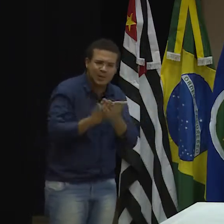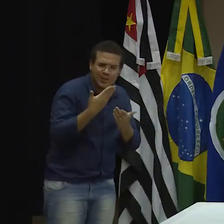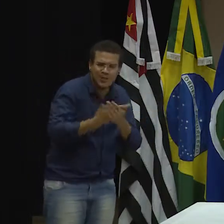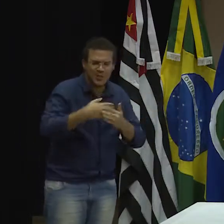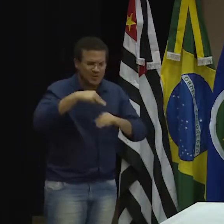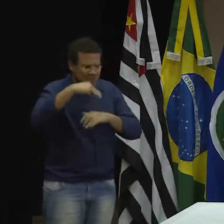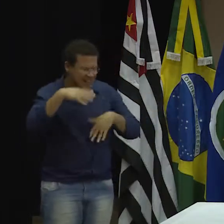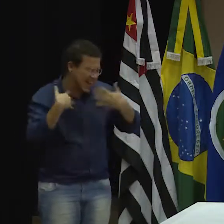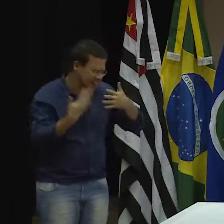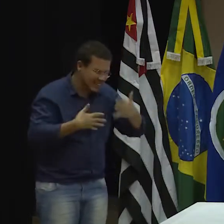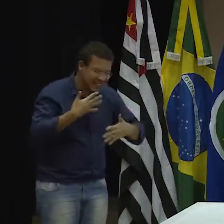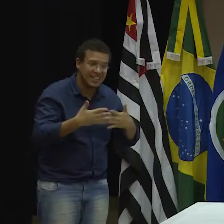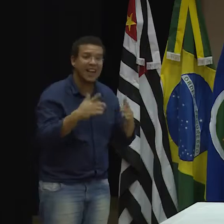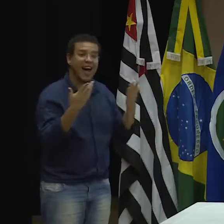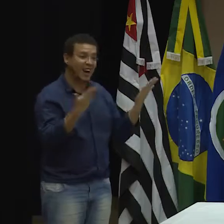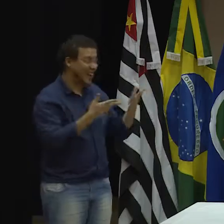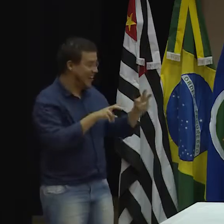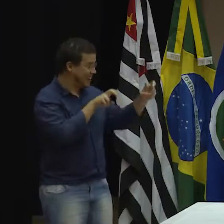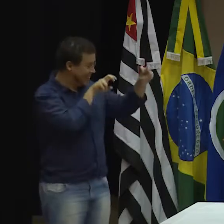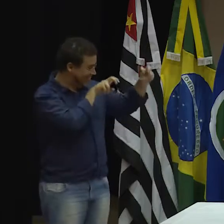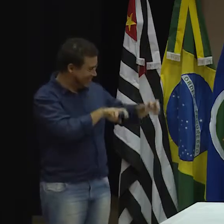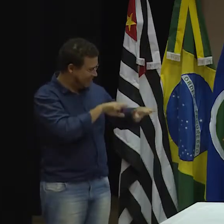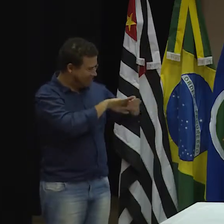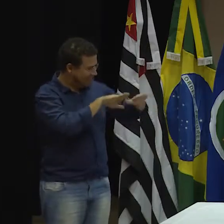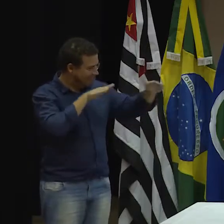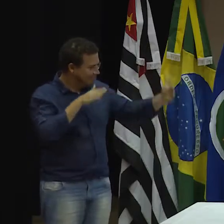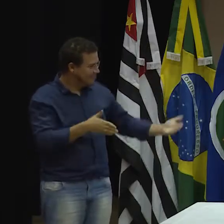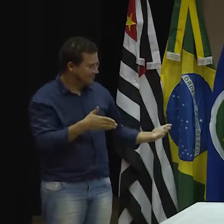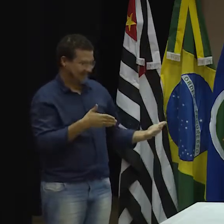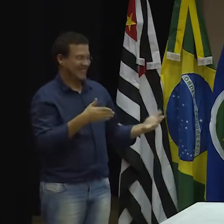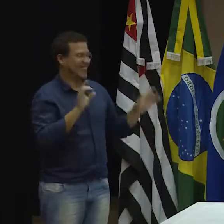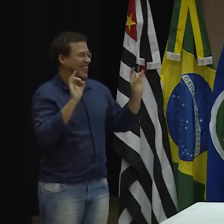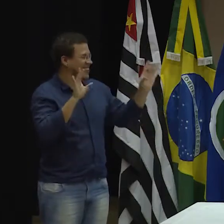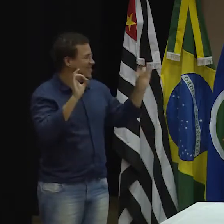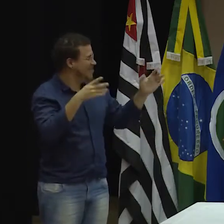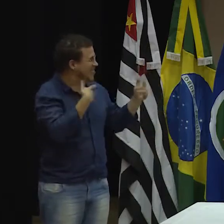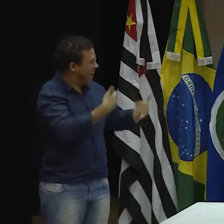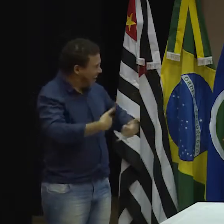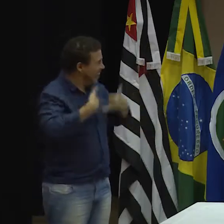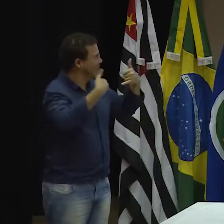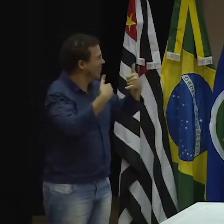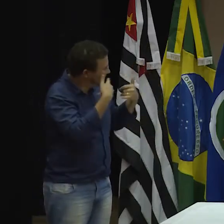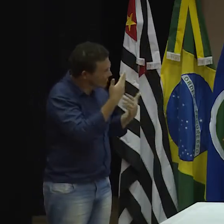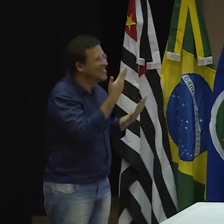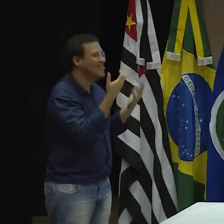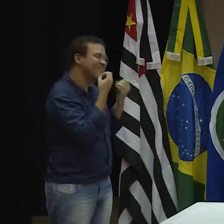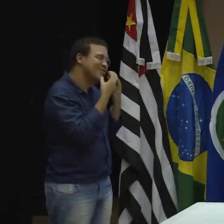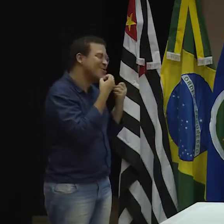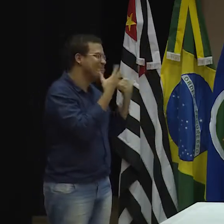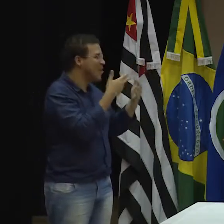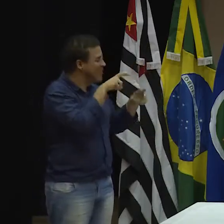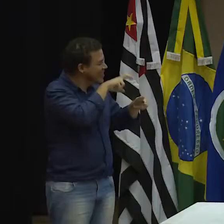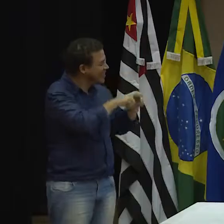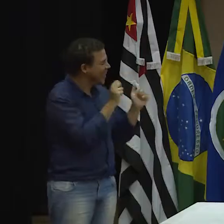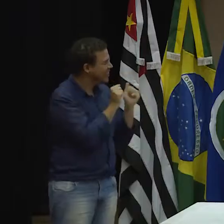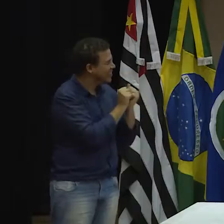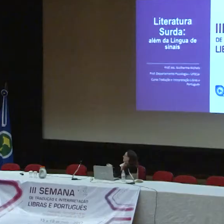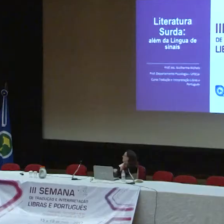ao mesmo tempo durante o período do mestrado e agora nós estamos lado a lado na mesa. Então é um momento muito especial, de muito orgulho. Obrigada